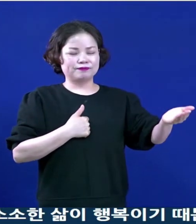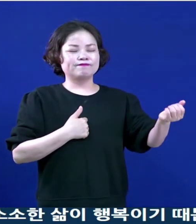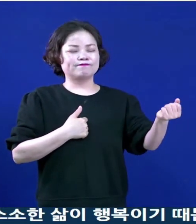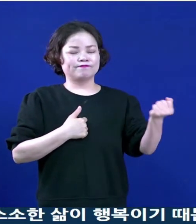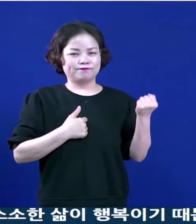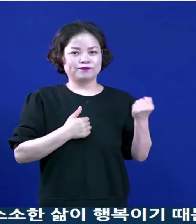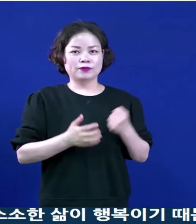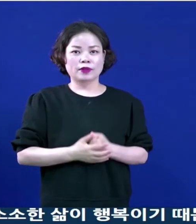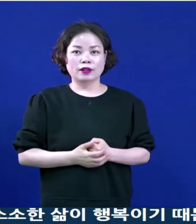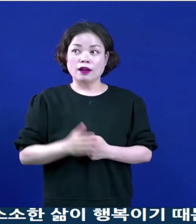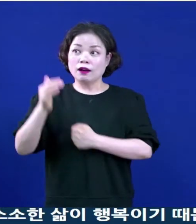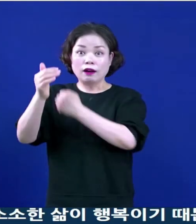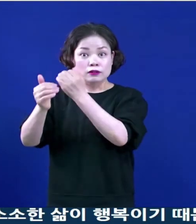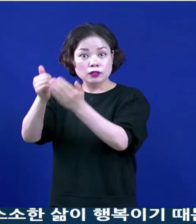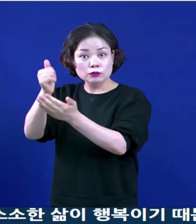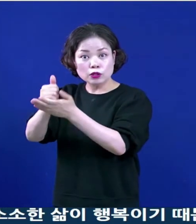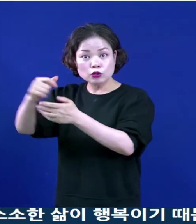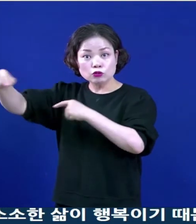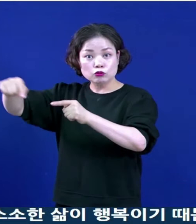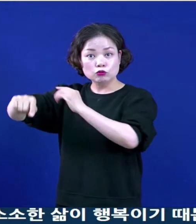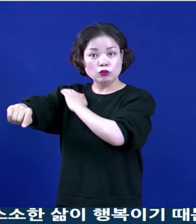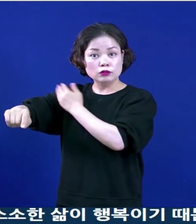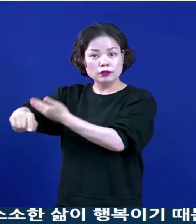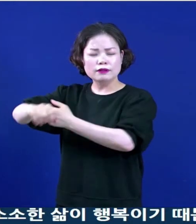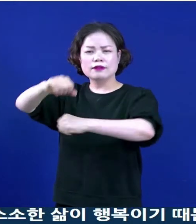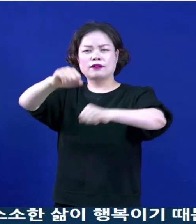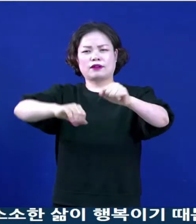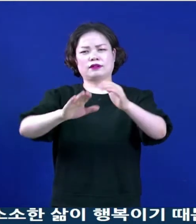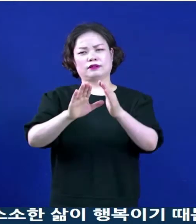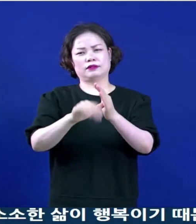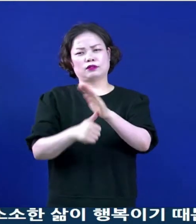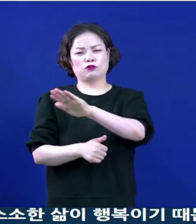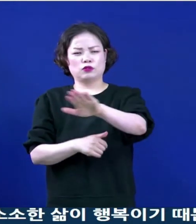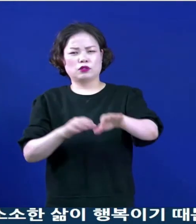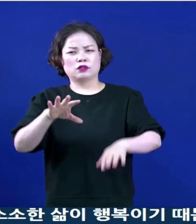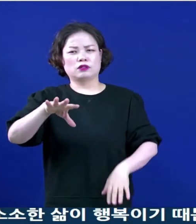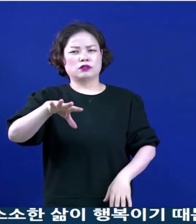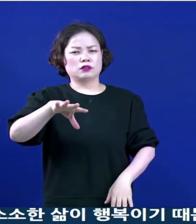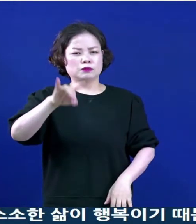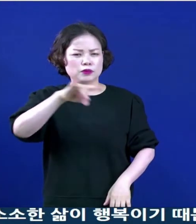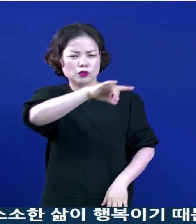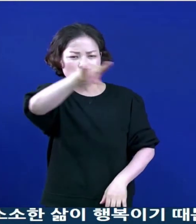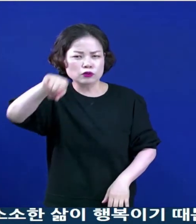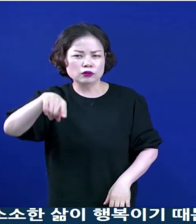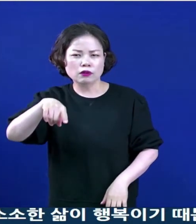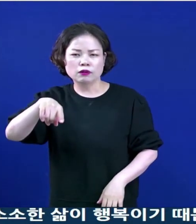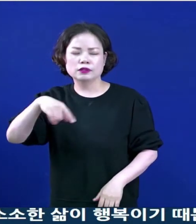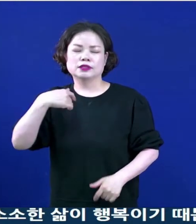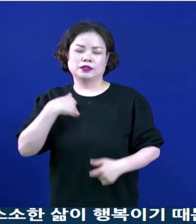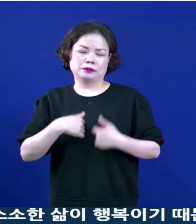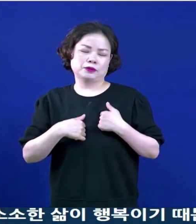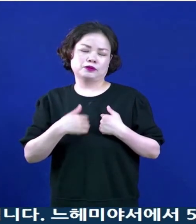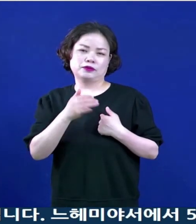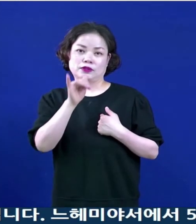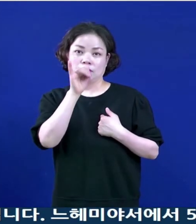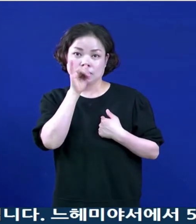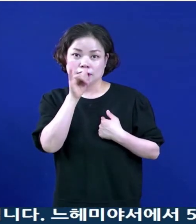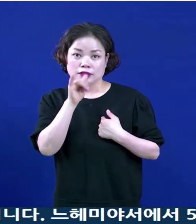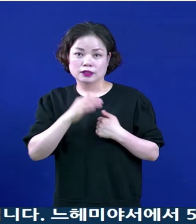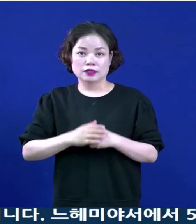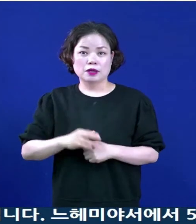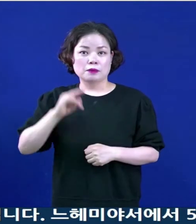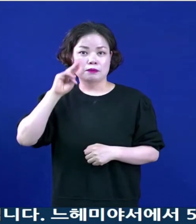힘이니라. 하나님께서 주권적으로 행하셨을 때 우리는 비로소 기뻐할 수 있는 것입니다. 바울과